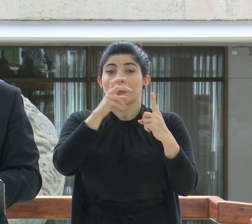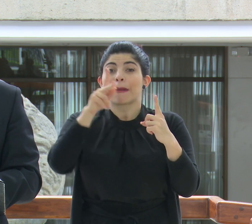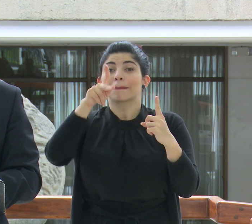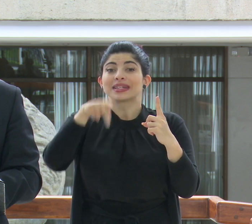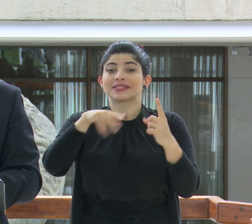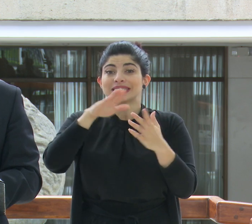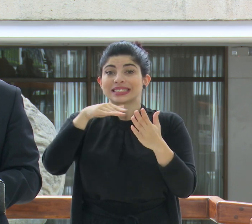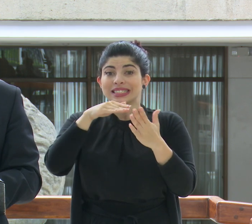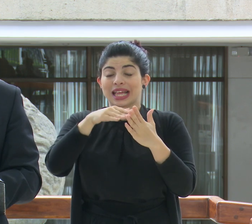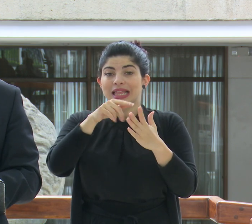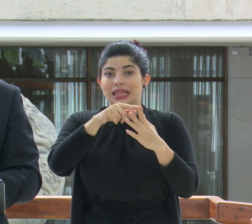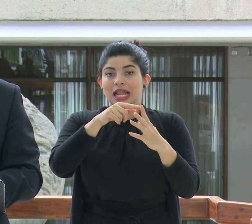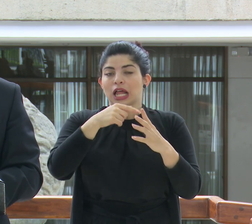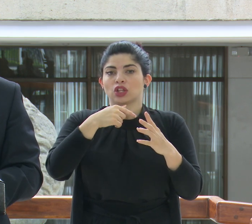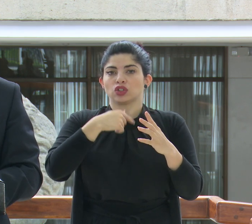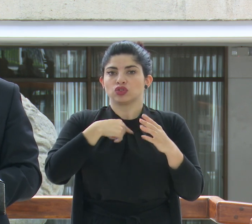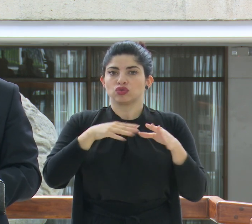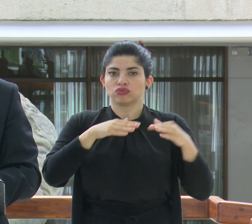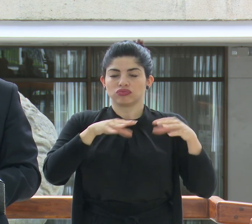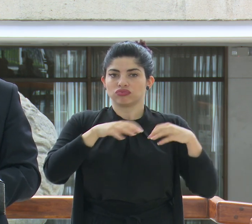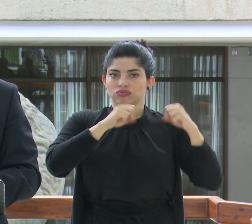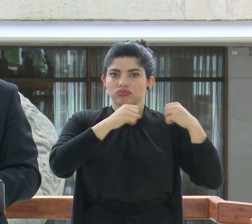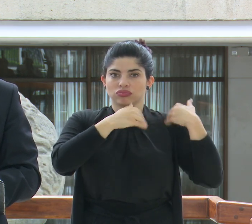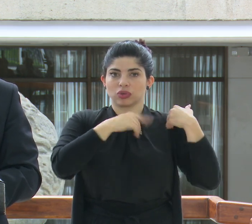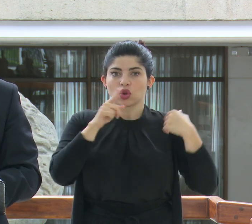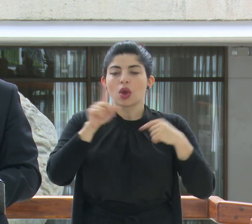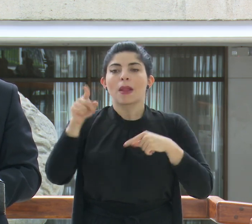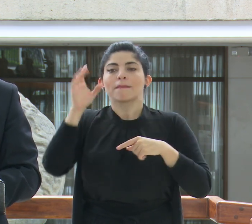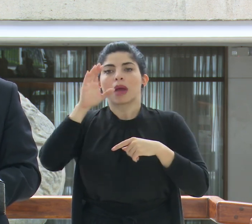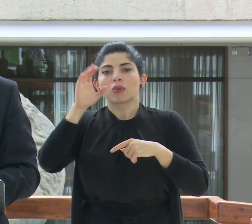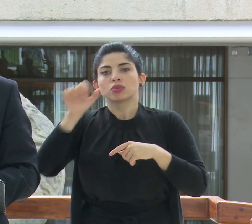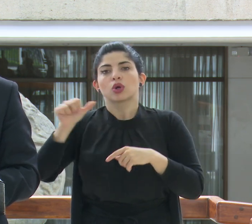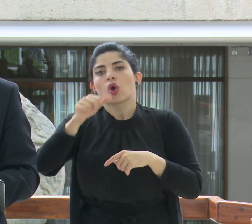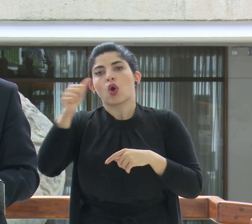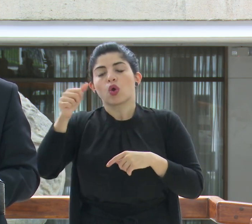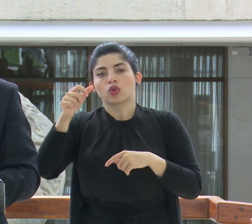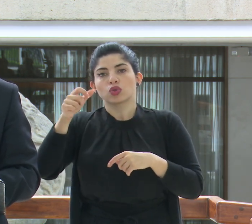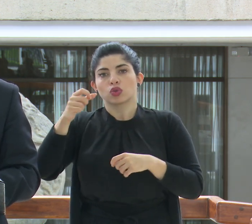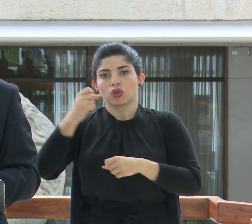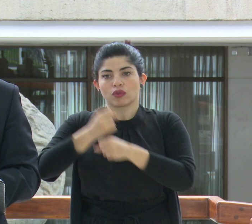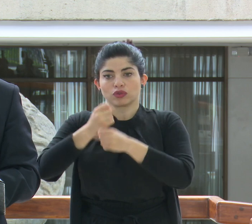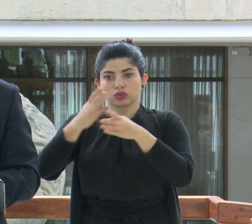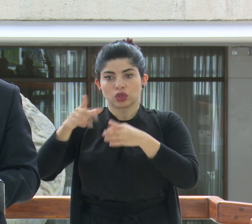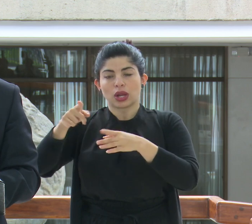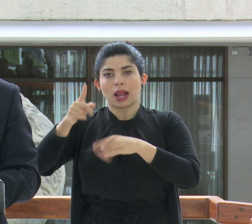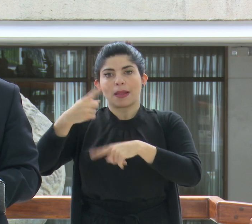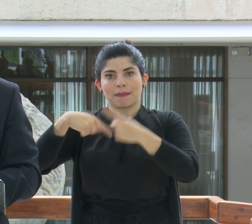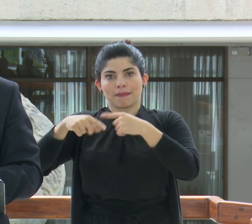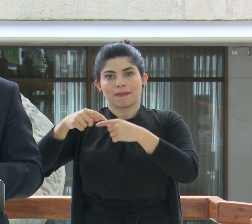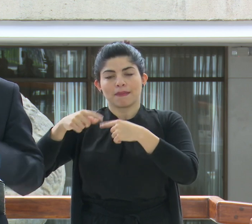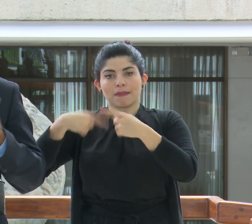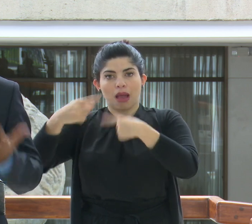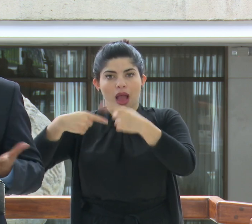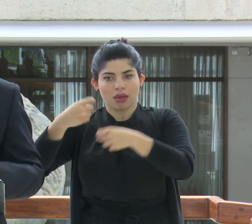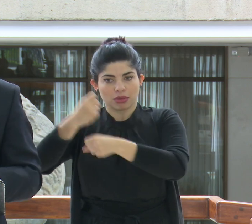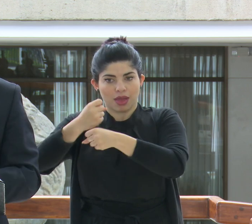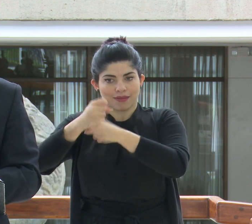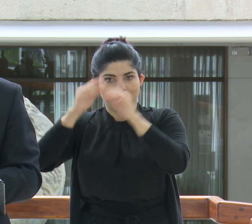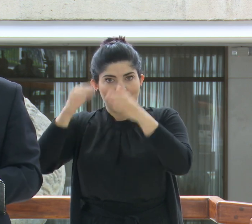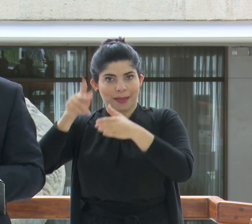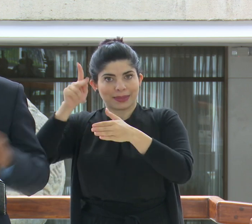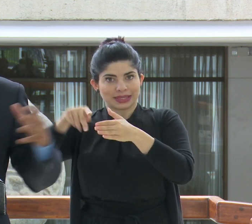Pacífico Central y Norte. Habrá que buscar a otro funcionario que colabore ahí, y más